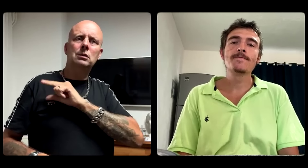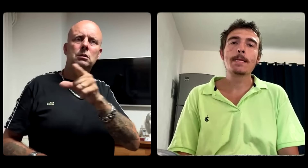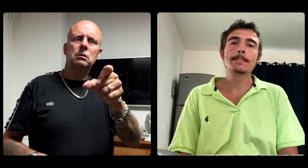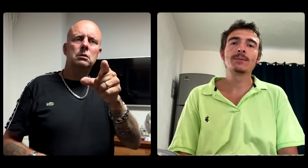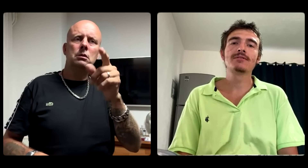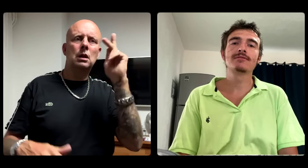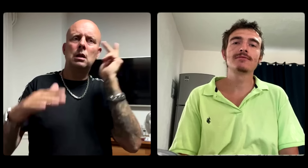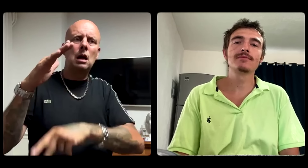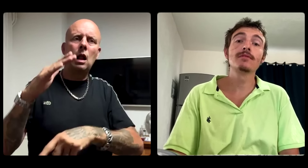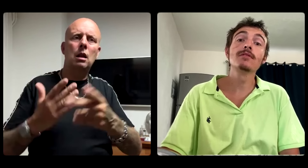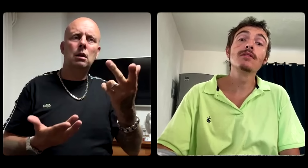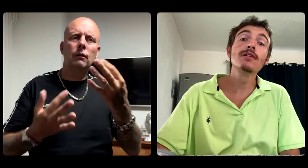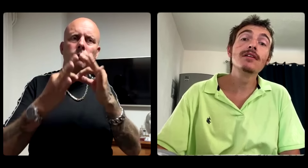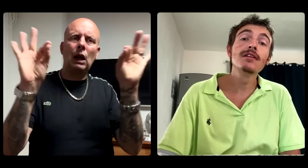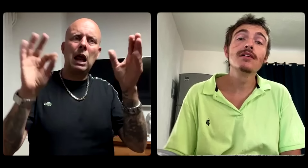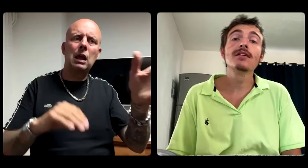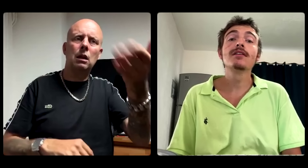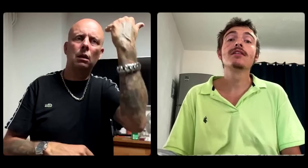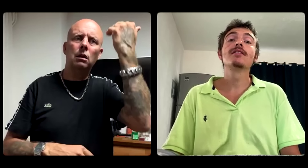Maar ja.